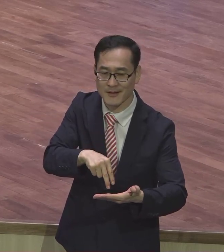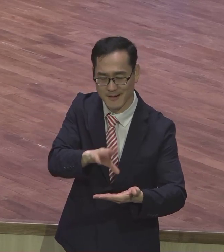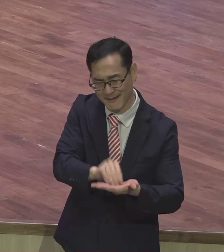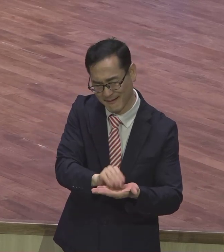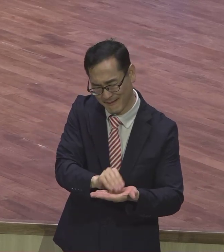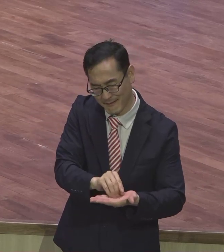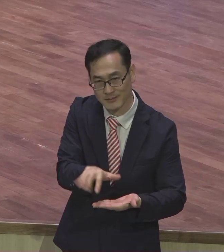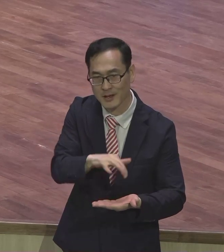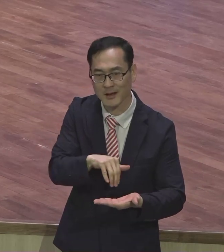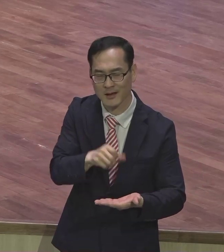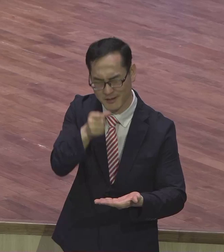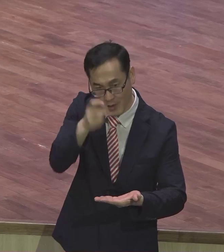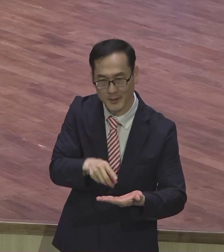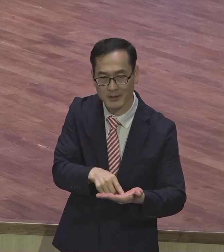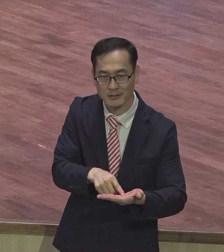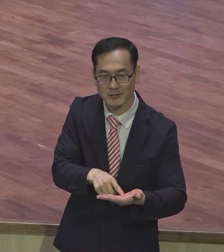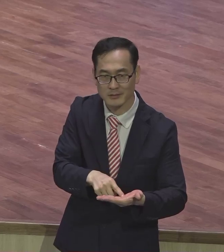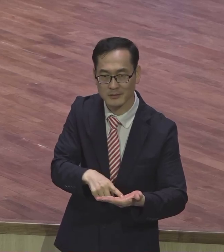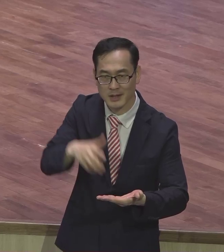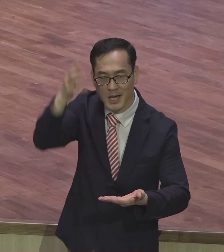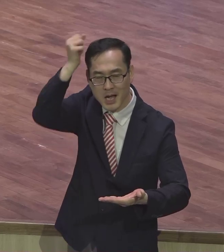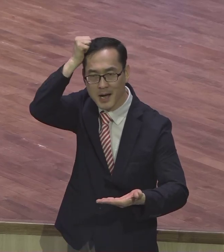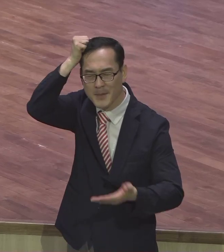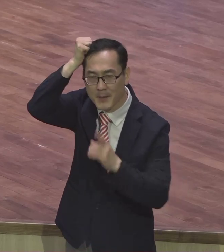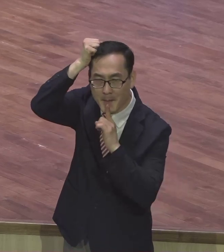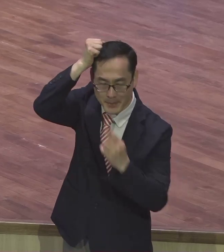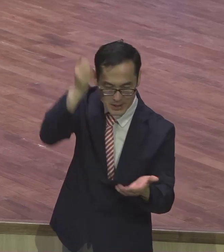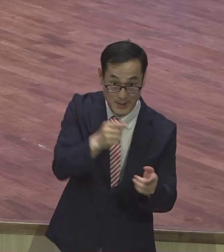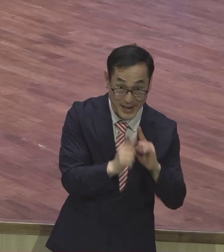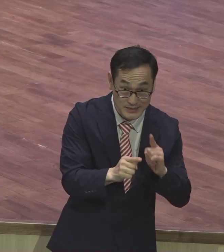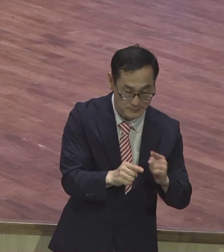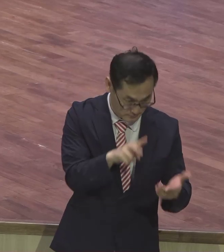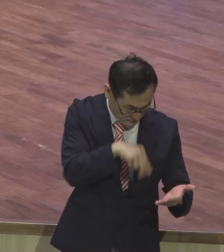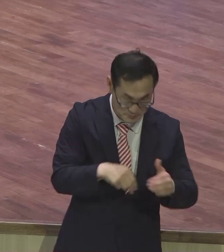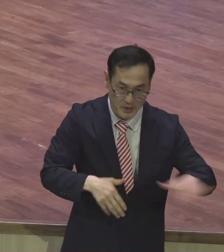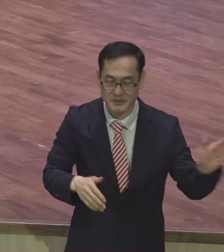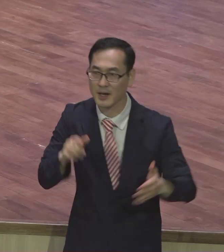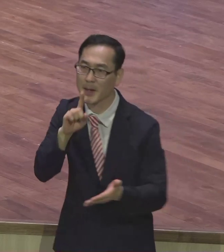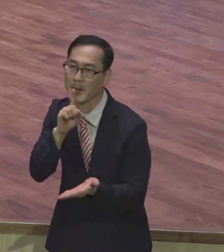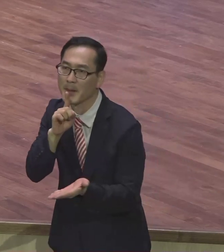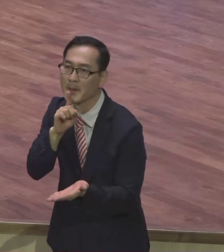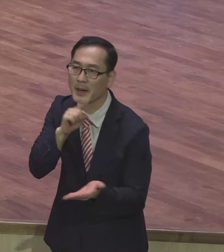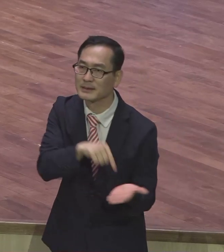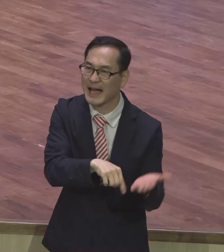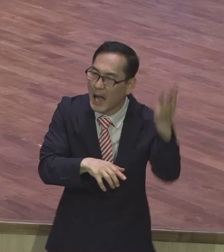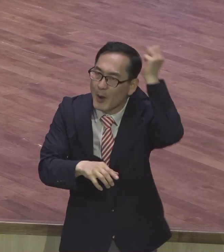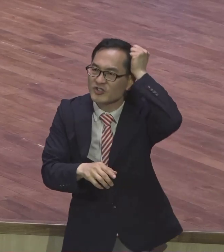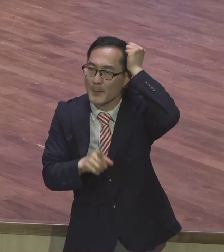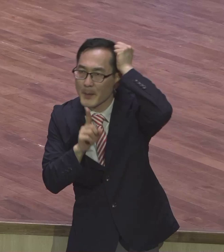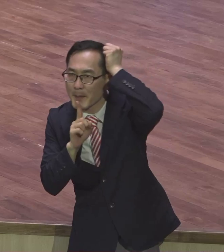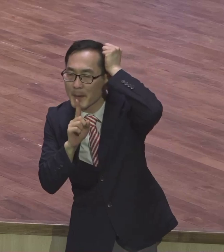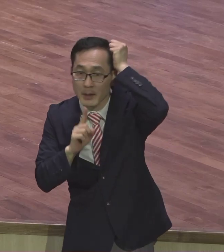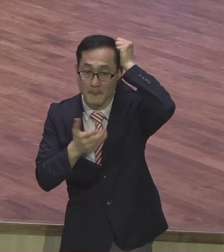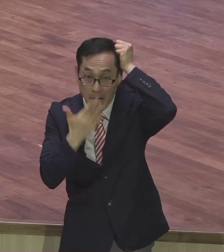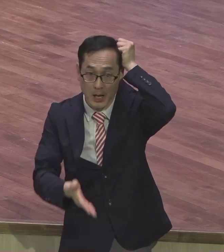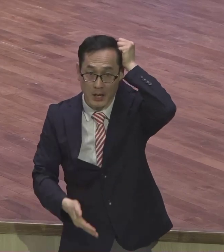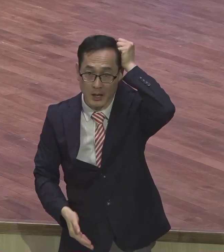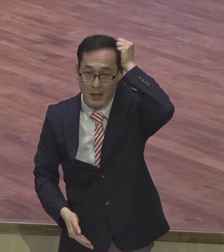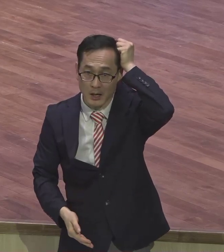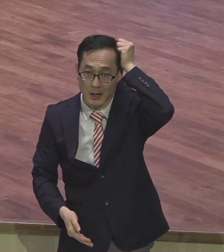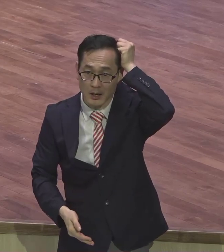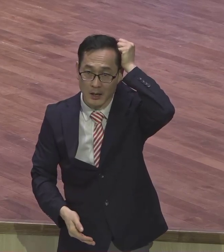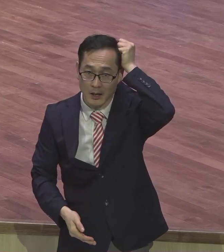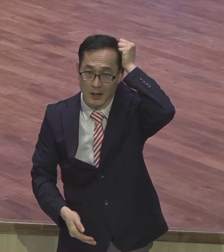외웠다니까요 그것이 외우는 게 삶이었어요 성경 구약 성경을 달 외웠어요 수없이 성경을 많이 읽었지만